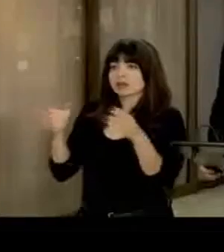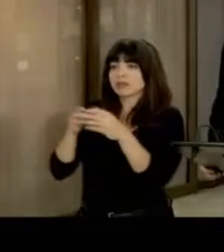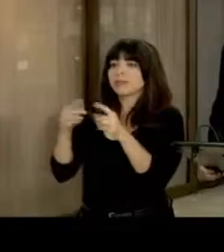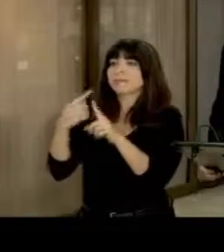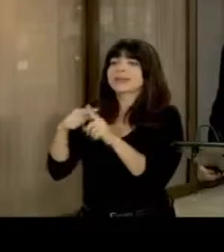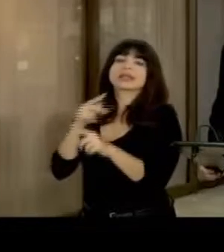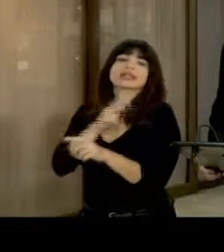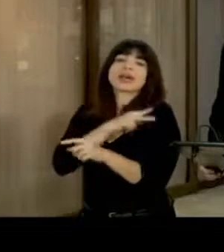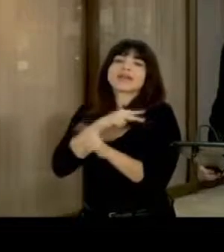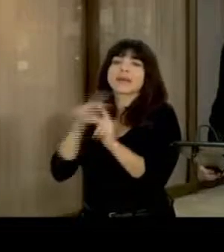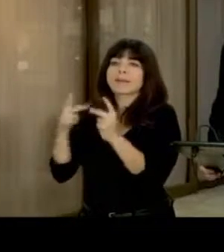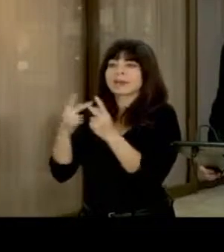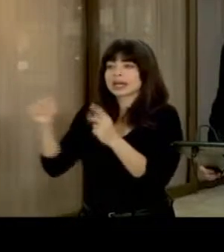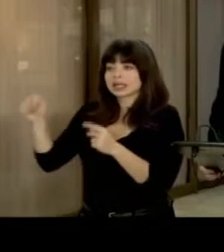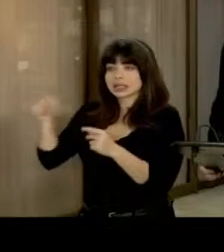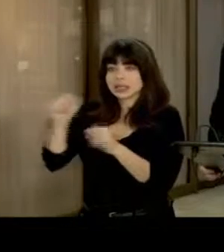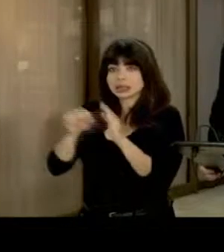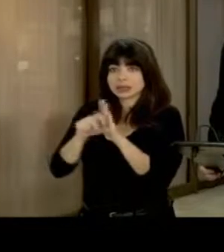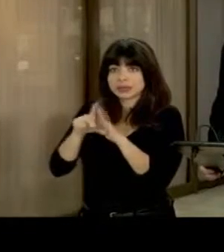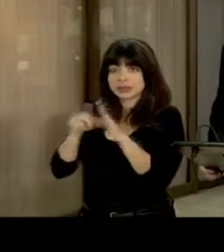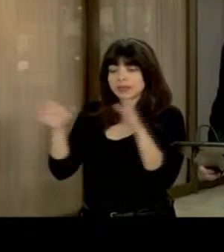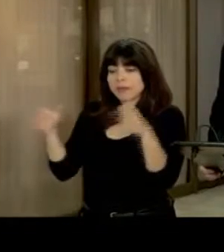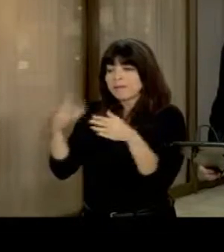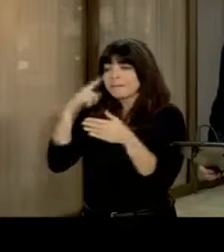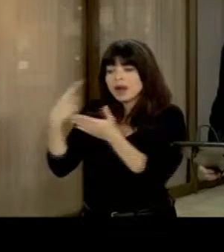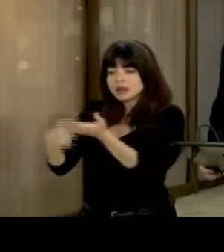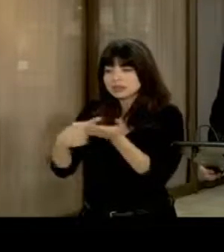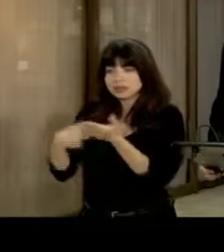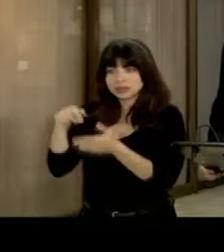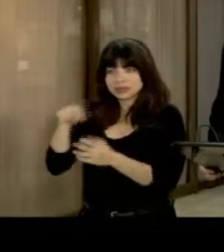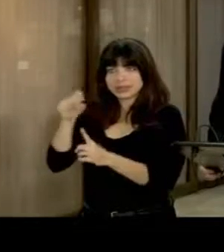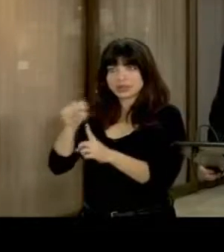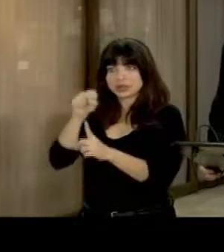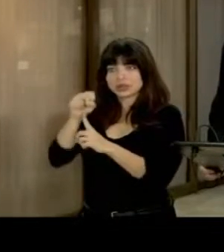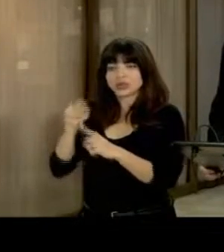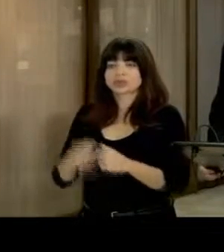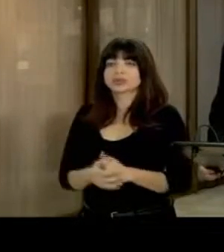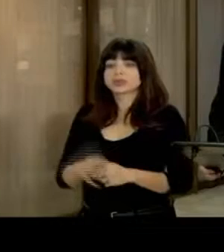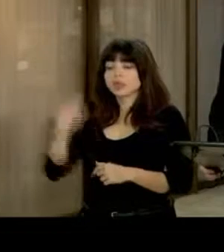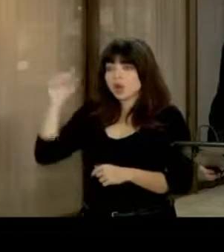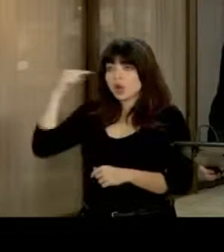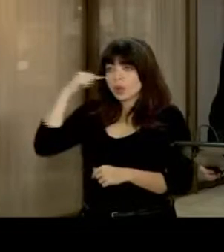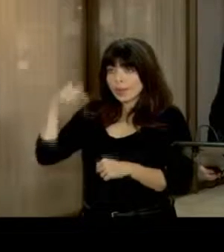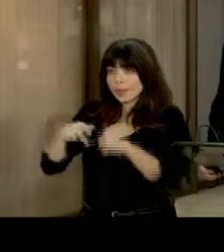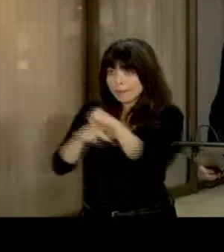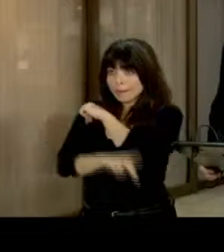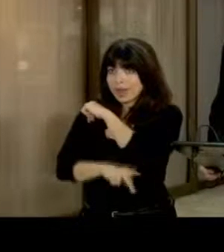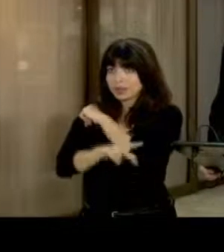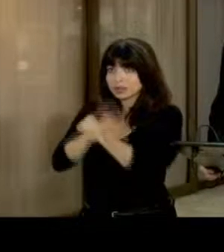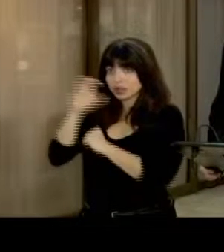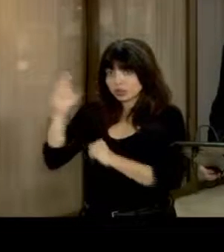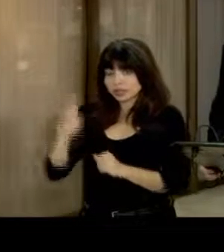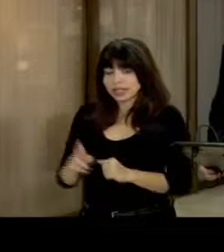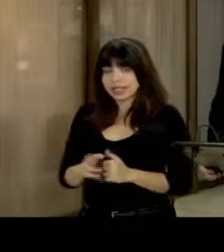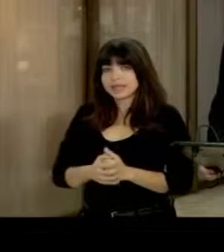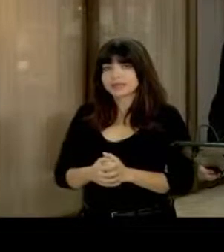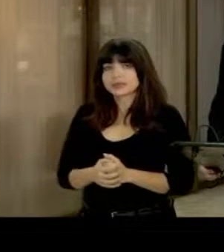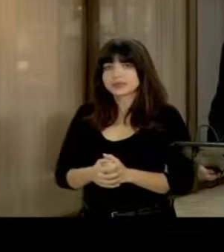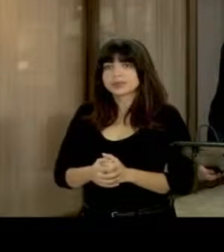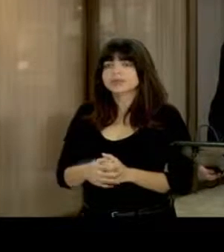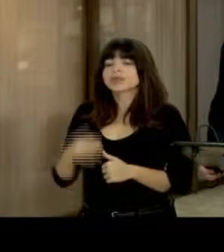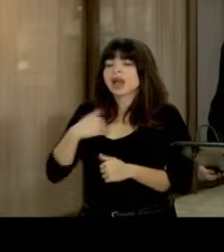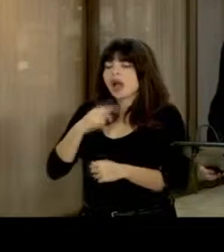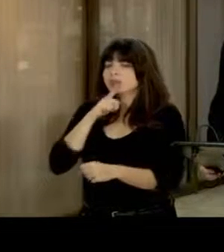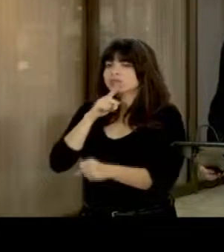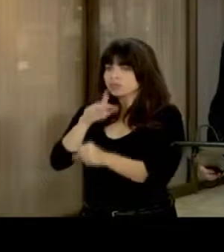jefes de fracción legislativos para exponer la situación. El gobierno de la república de Costa Rica se